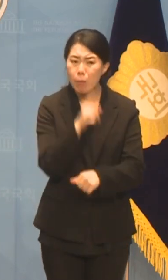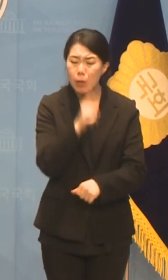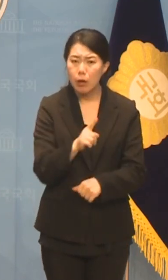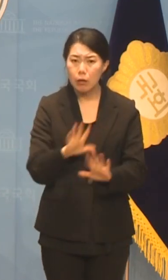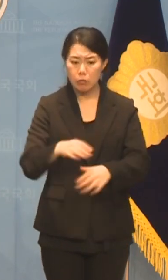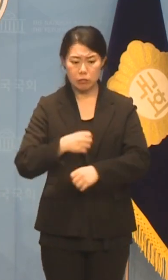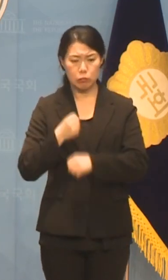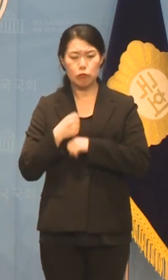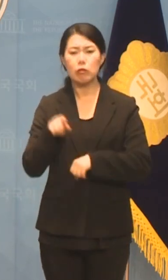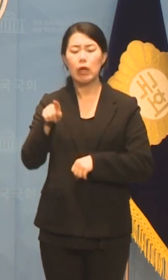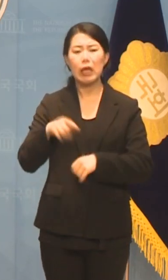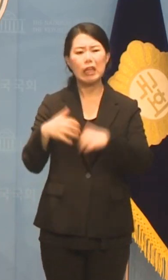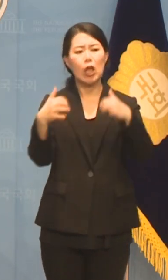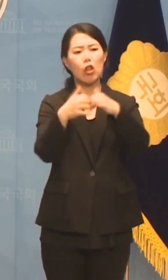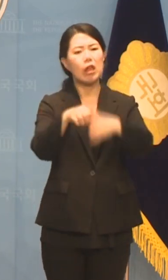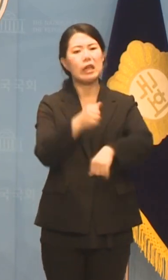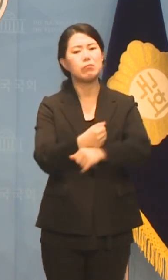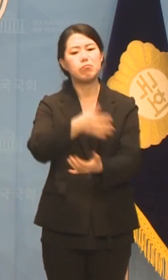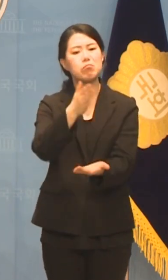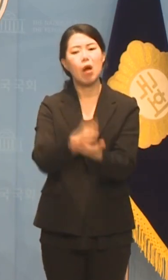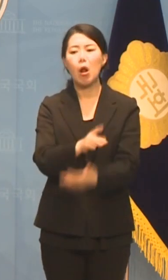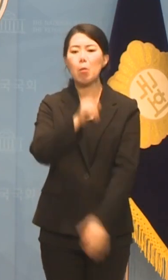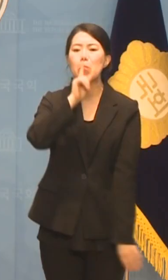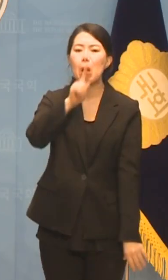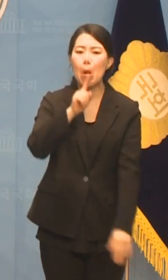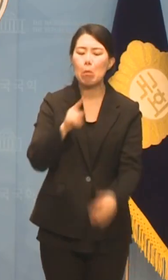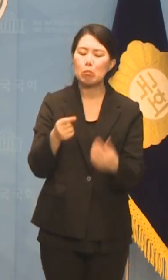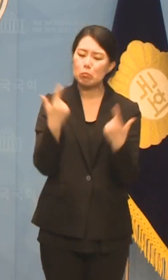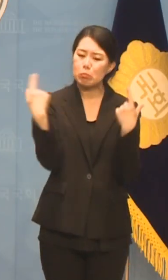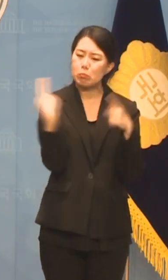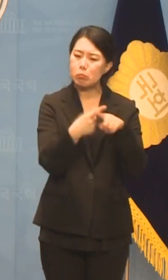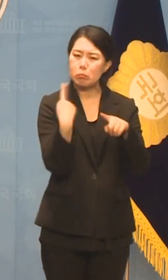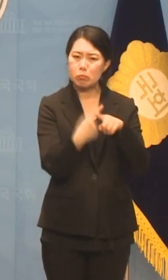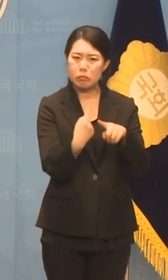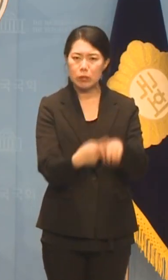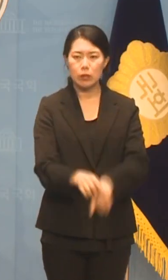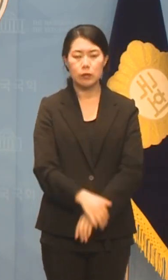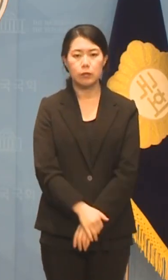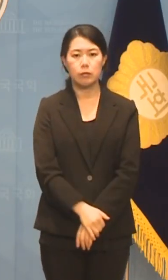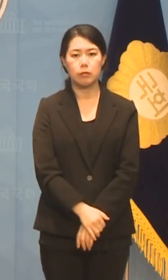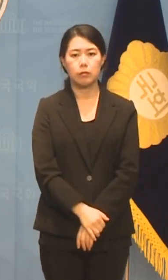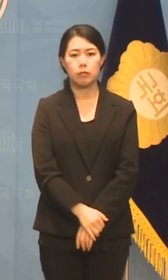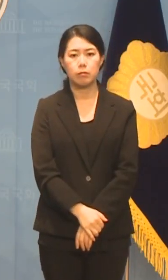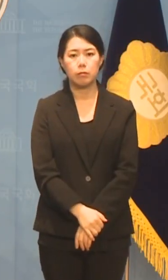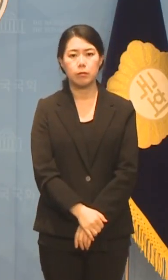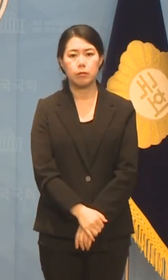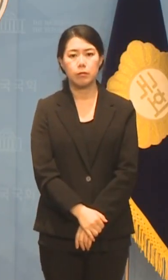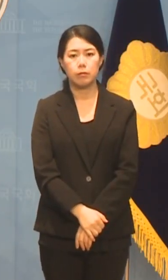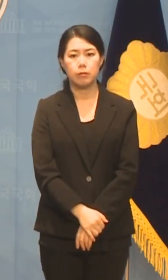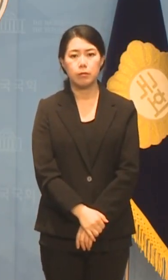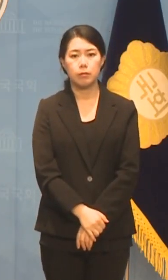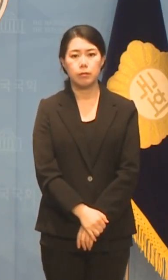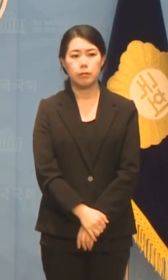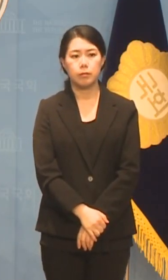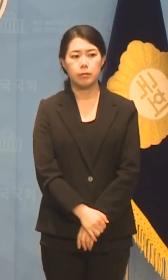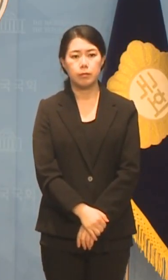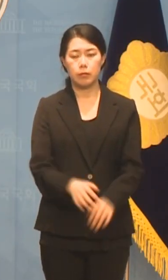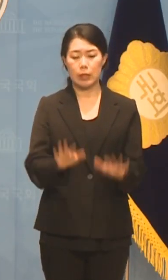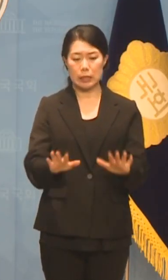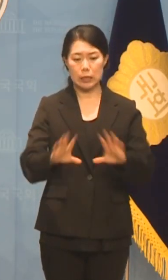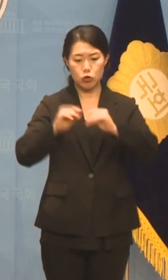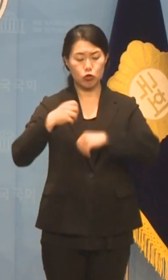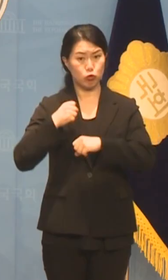군대 보고 전투를 아예 하지 말라는 이야기와 크게 다를 것이 없습니다. 현재